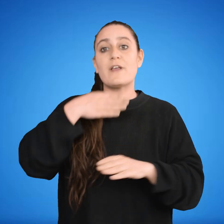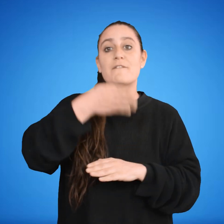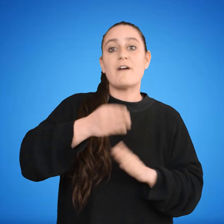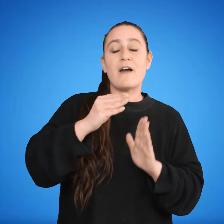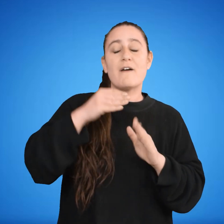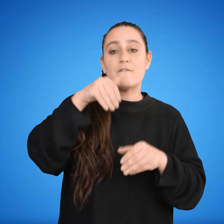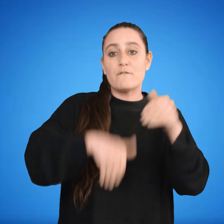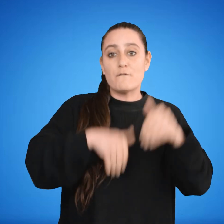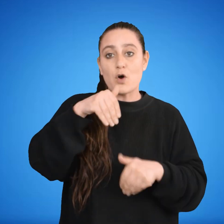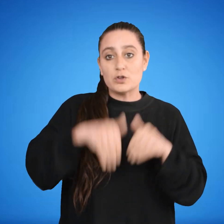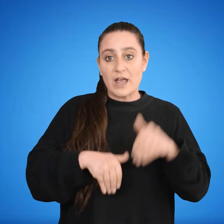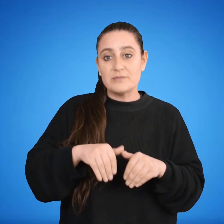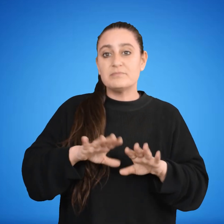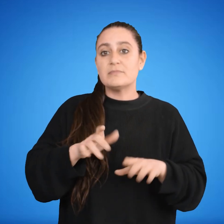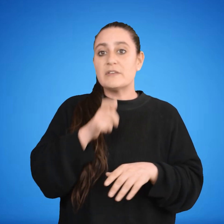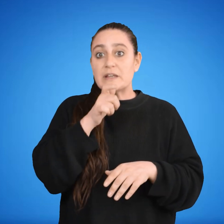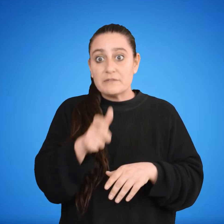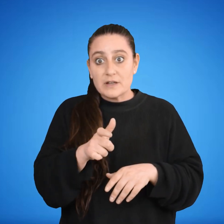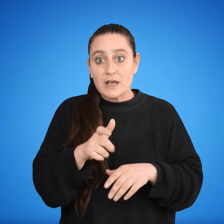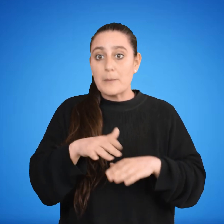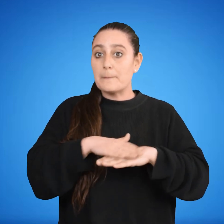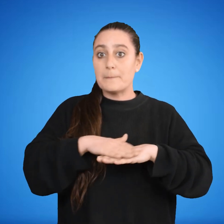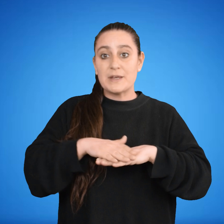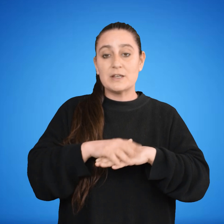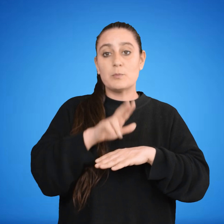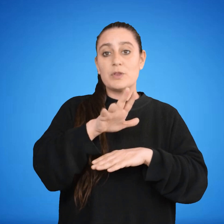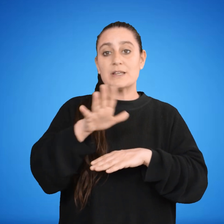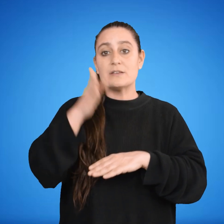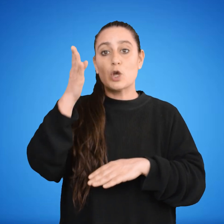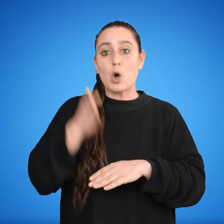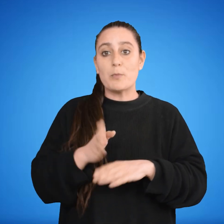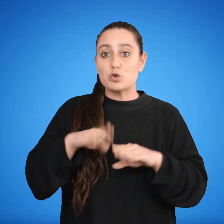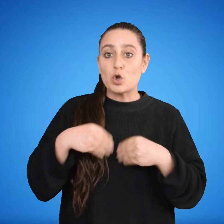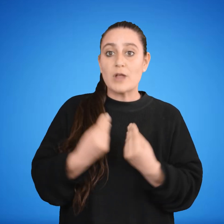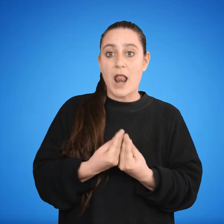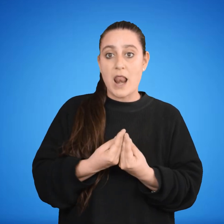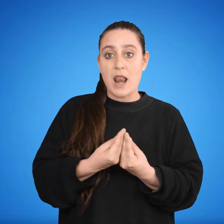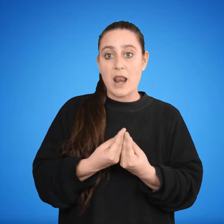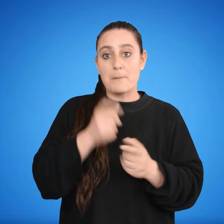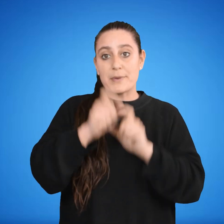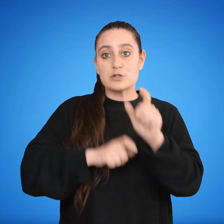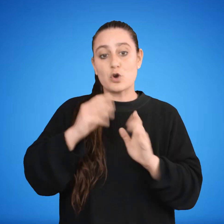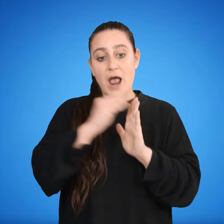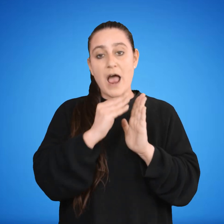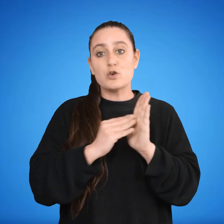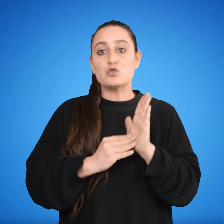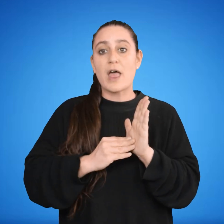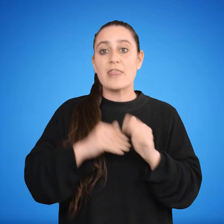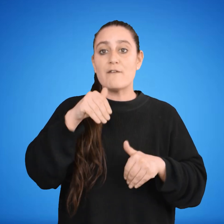los comicios, la que debe representar por lo menos el 35% del total de inscriptos en el Registro Cívico